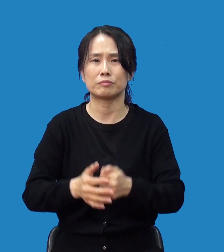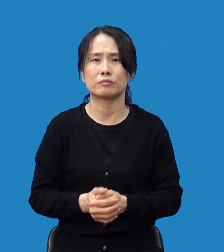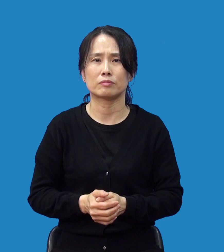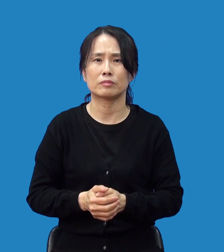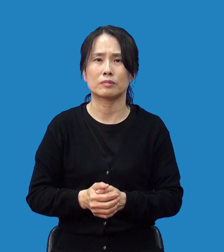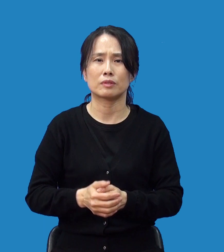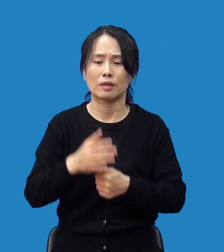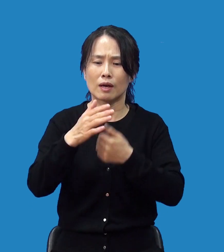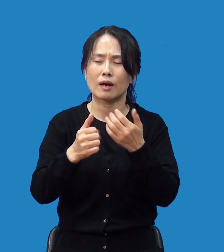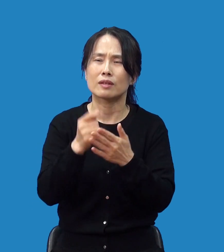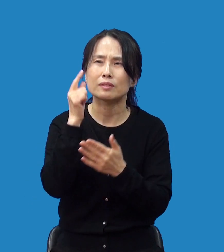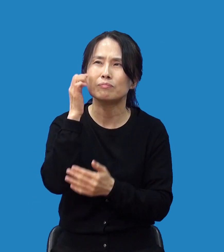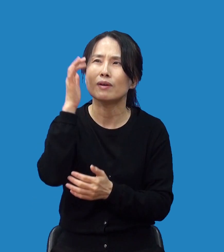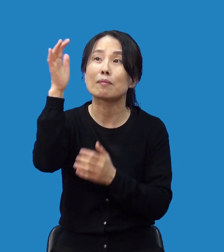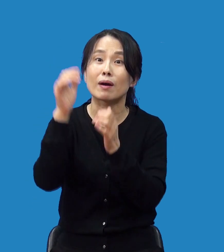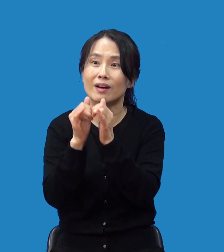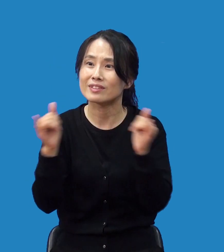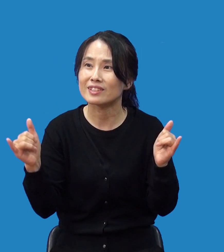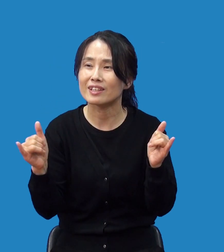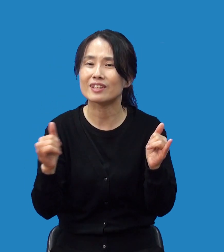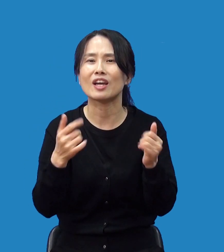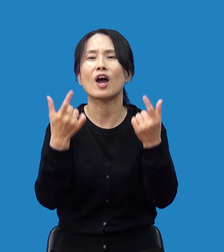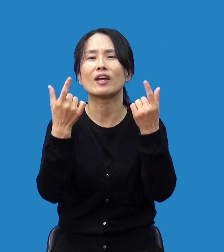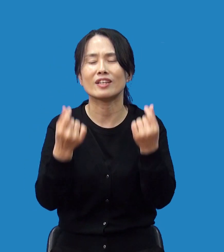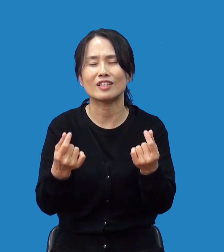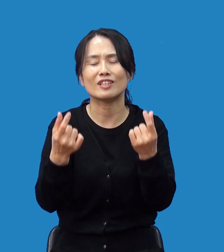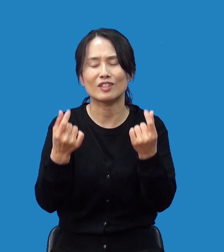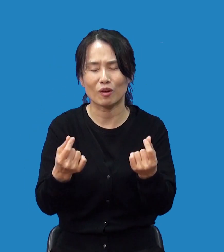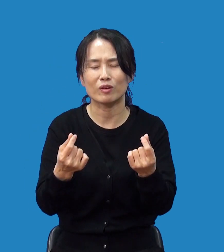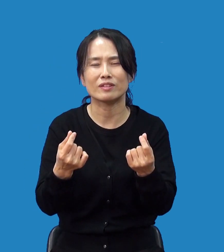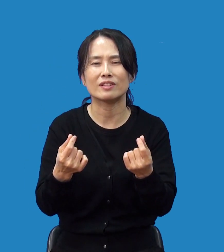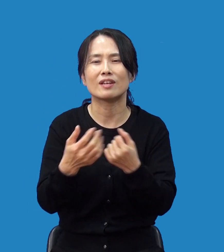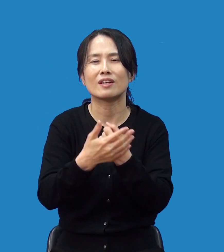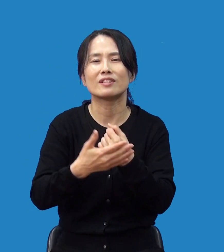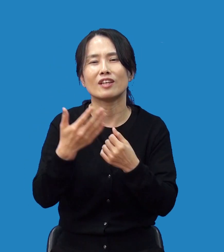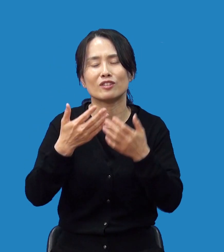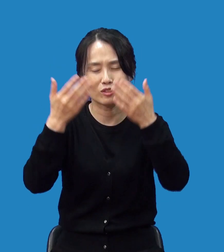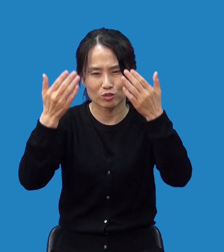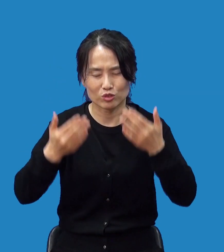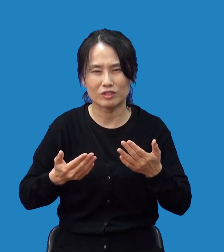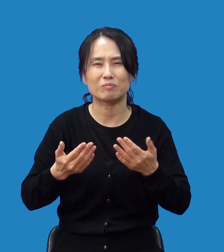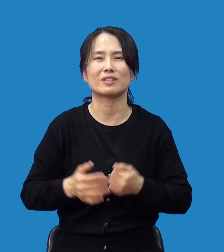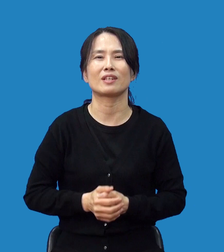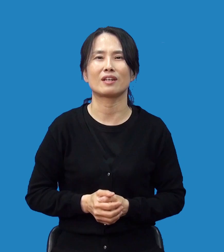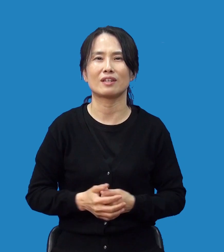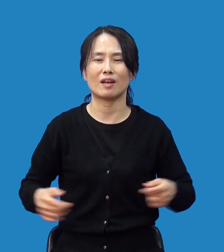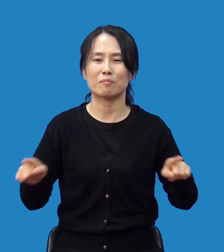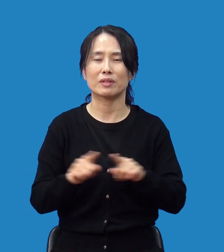하나님 앙망하는 자에게 이 은총 주십니다. 우리 함께 찬송하겠습니다.